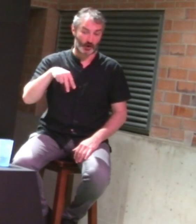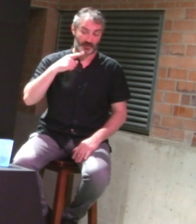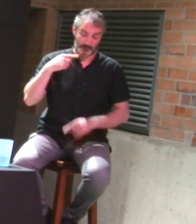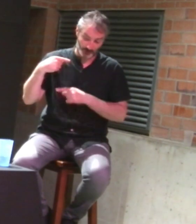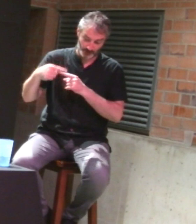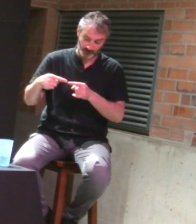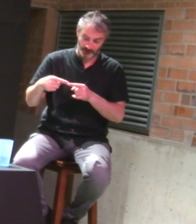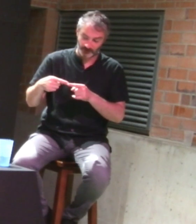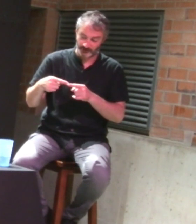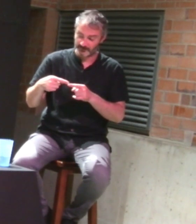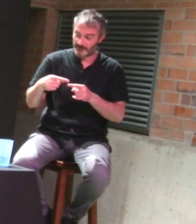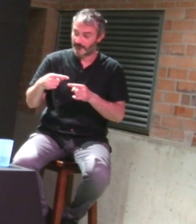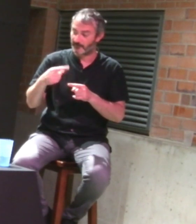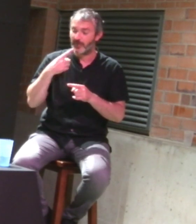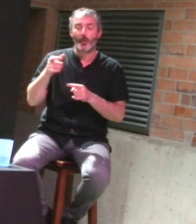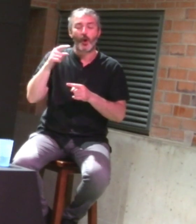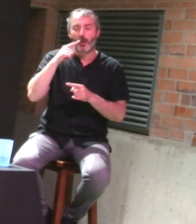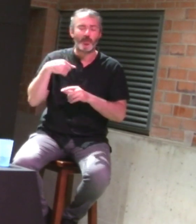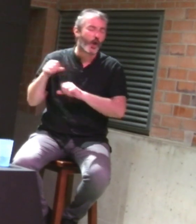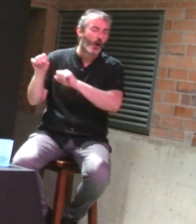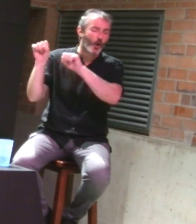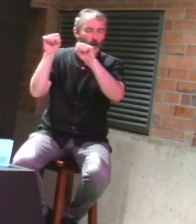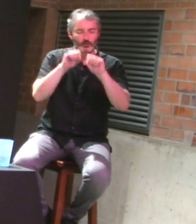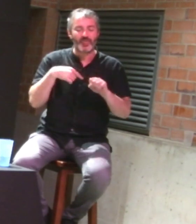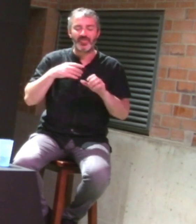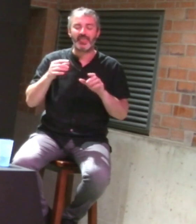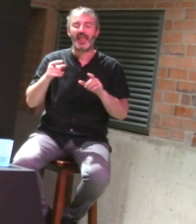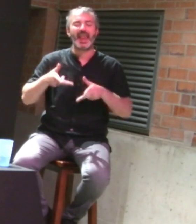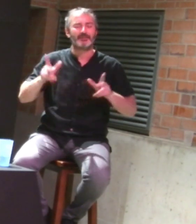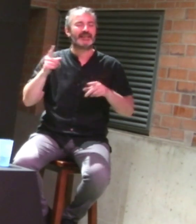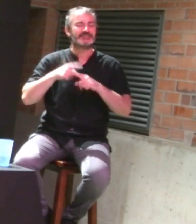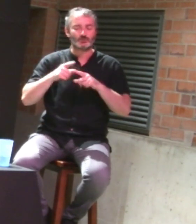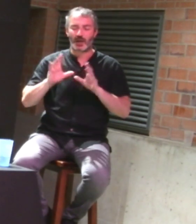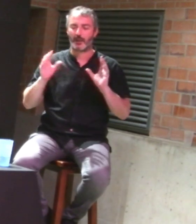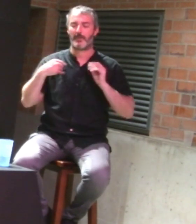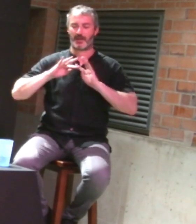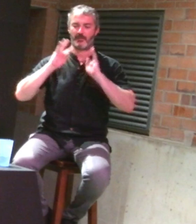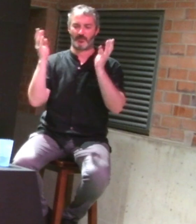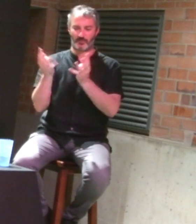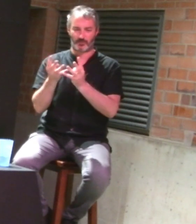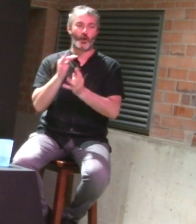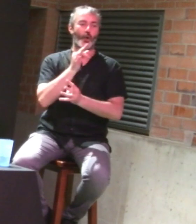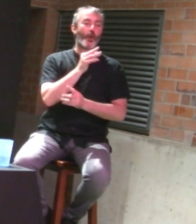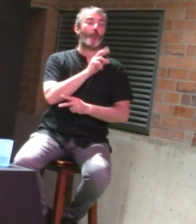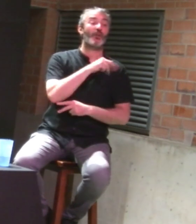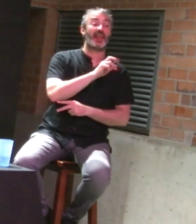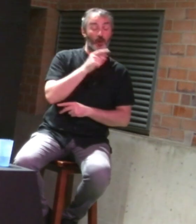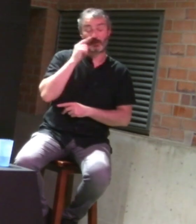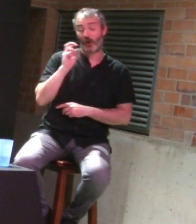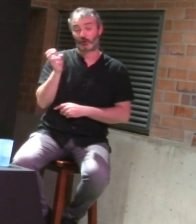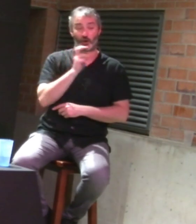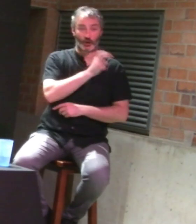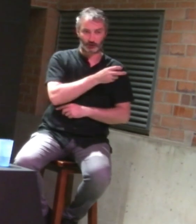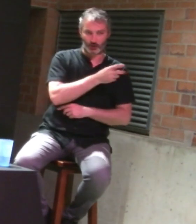o sigui, el Pere Infantem, és un gran defensor de les comunes, de la llibertat sexual, etc. I Fourier també, Fourier ja és